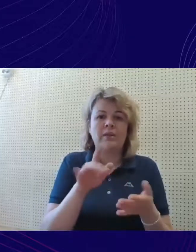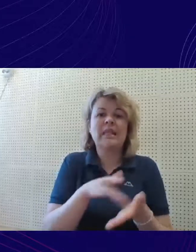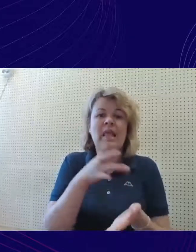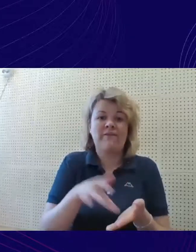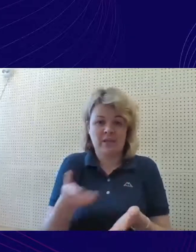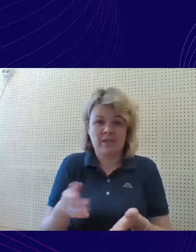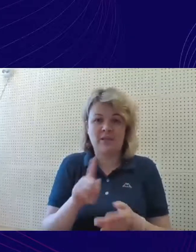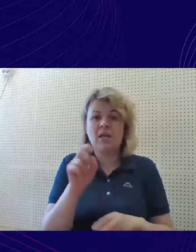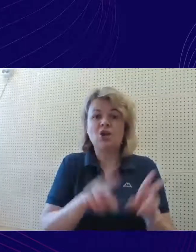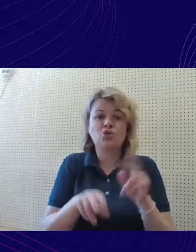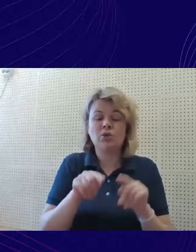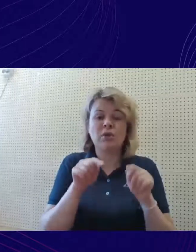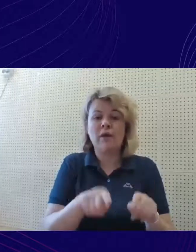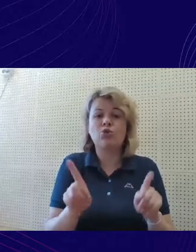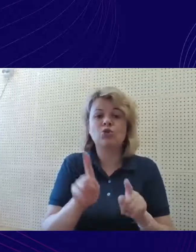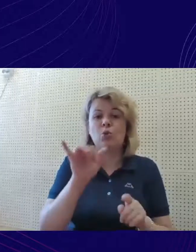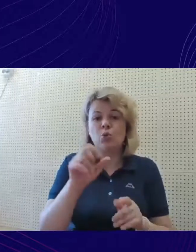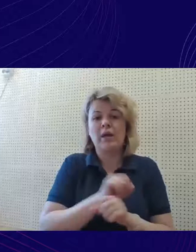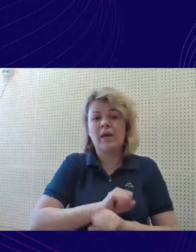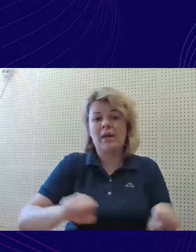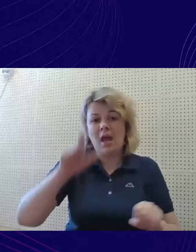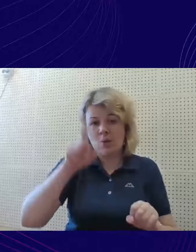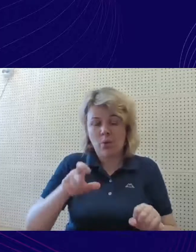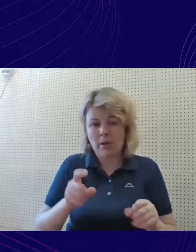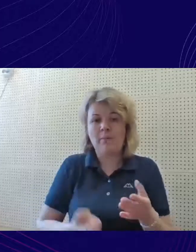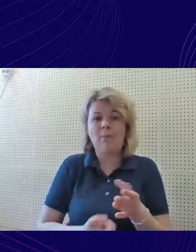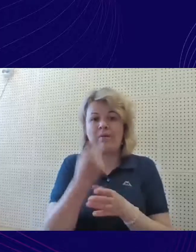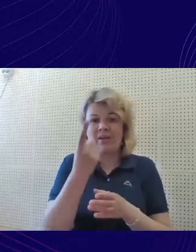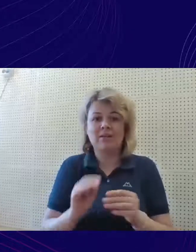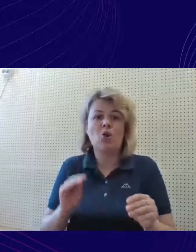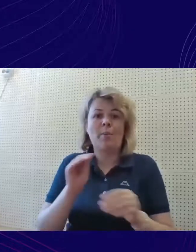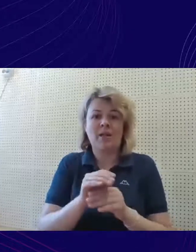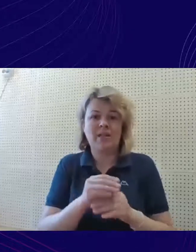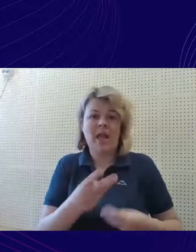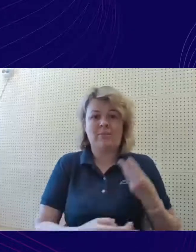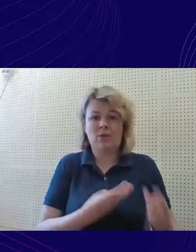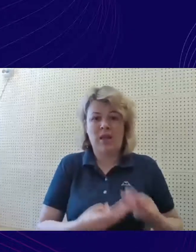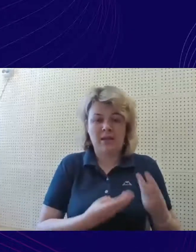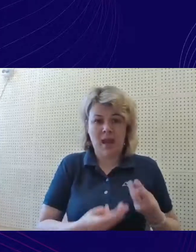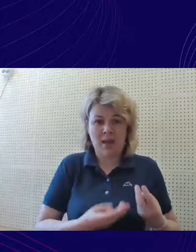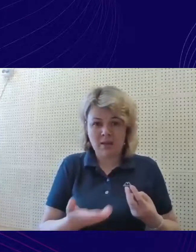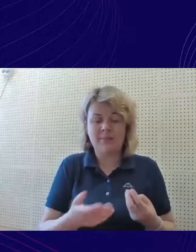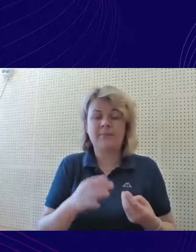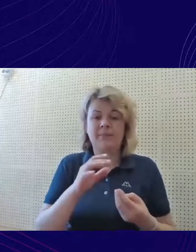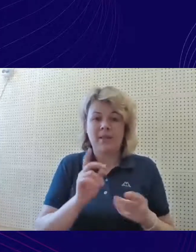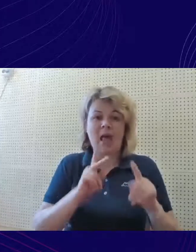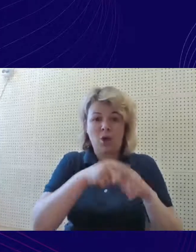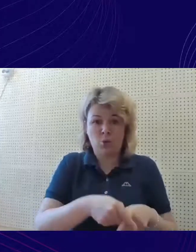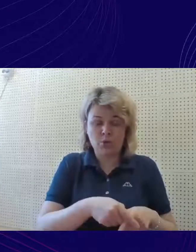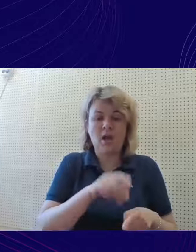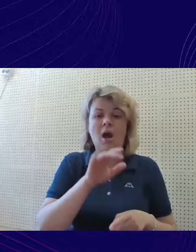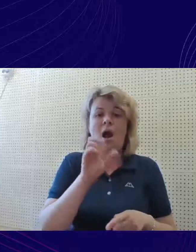героя появилась дополнительная эмоциональная нагрузка, и у зрителя появилось